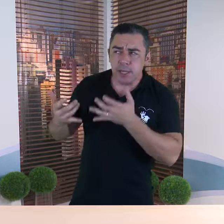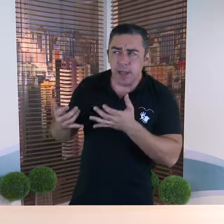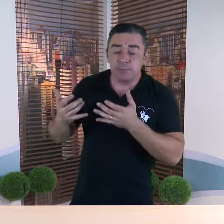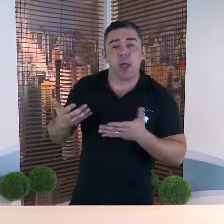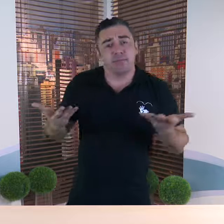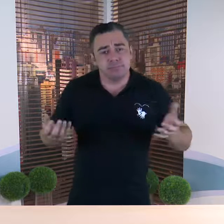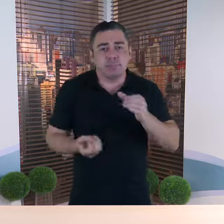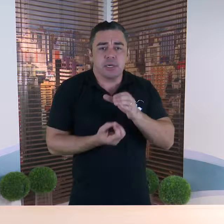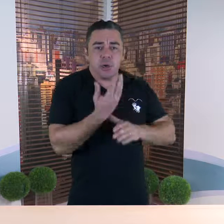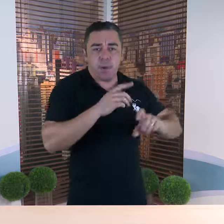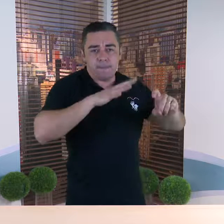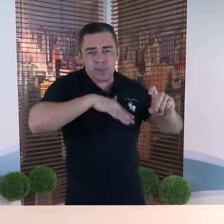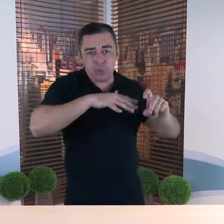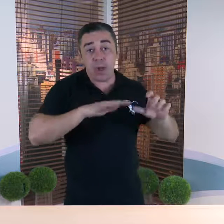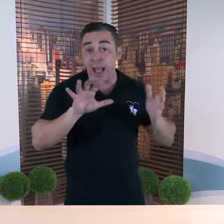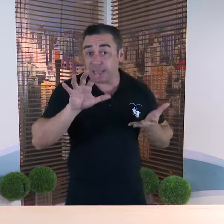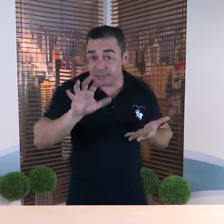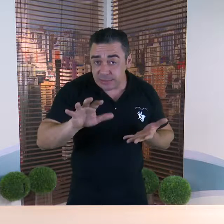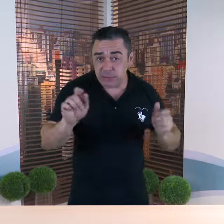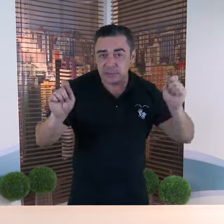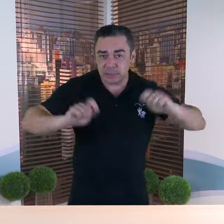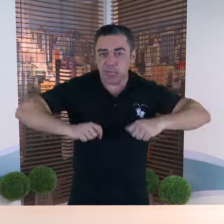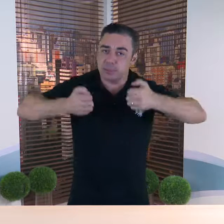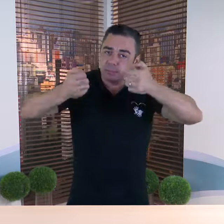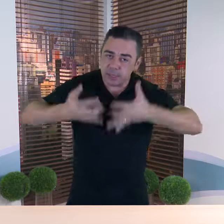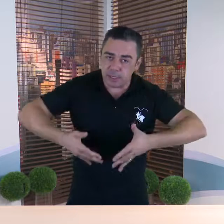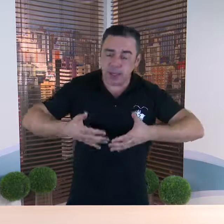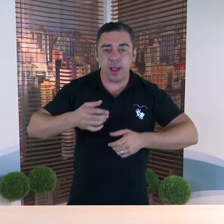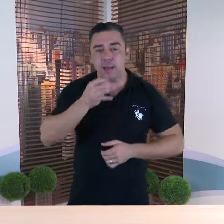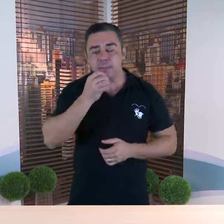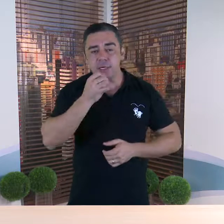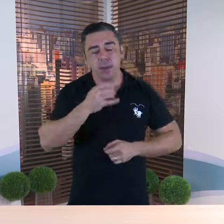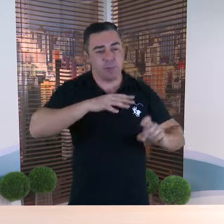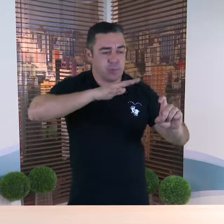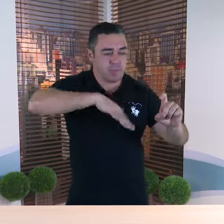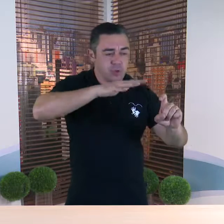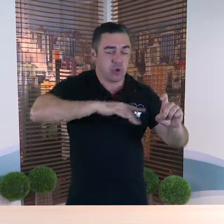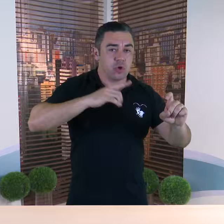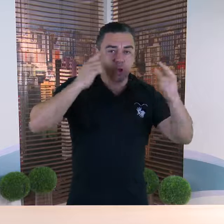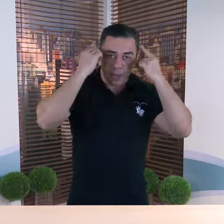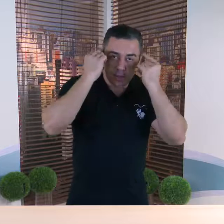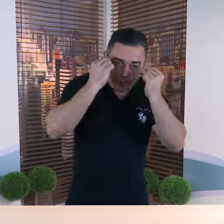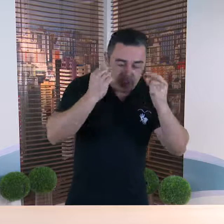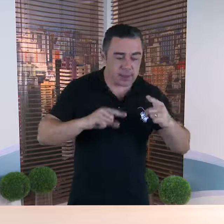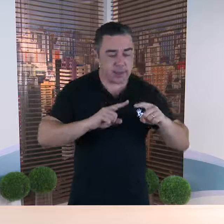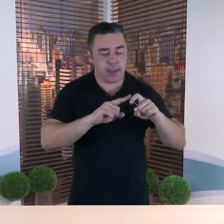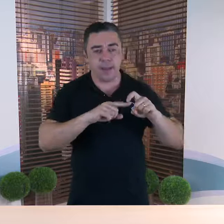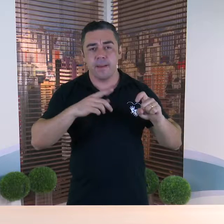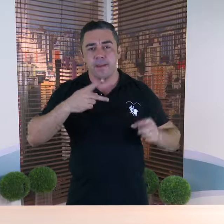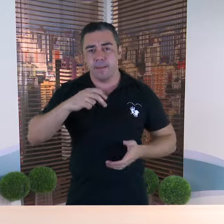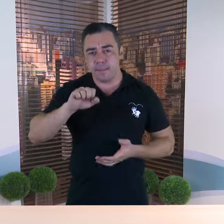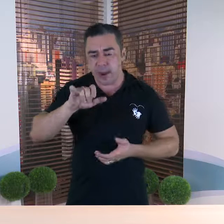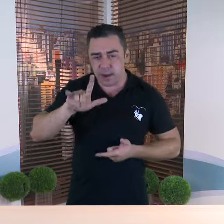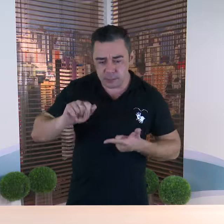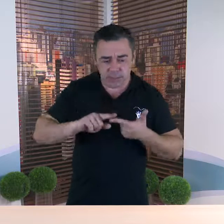ou sobrenatural. Assim, é possível falar-se em mitologia grega, persa,